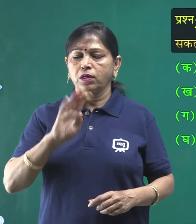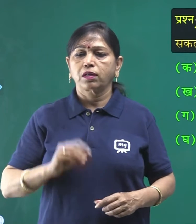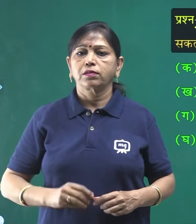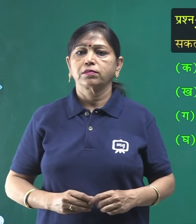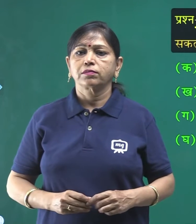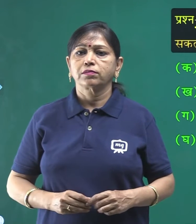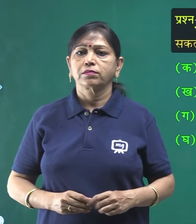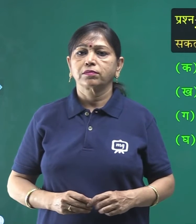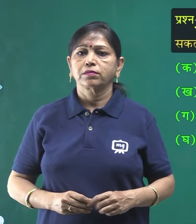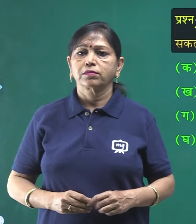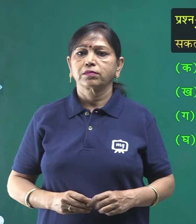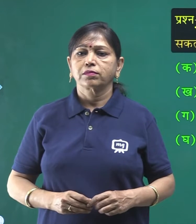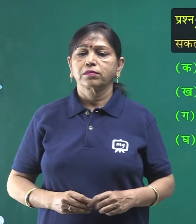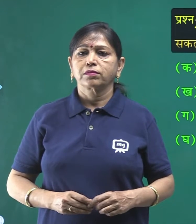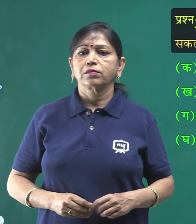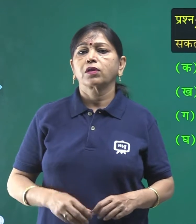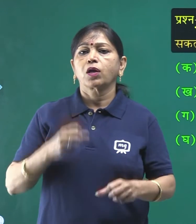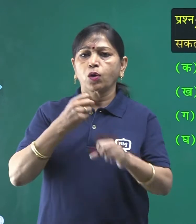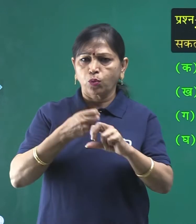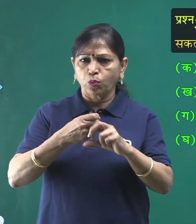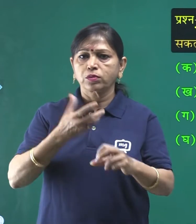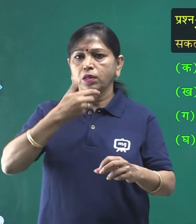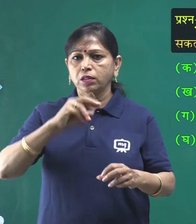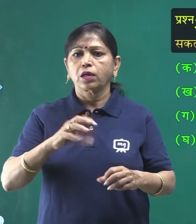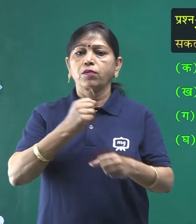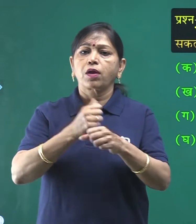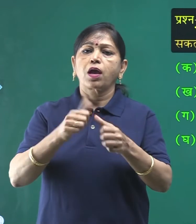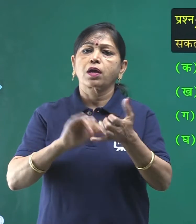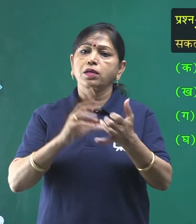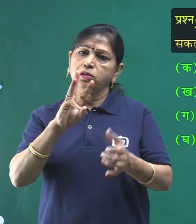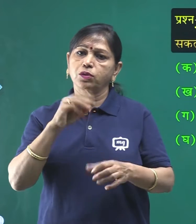4 ठोस द्रव गैस तीनों में।